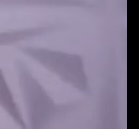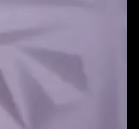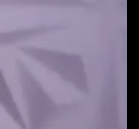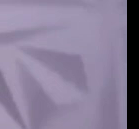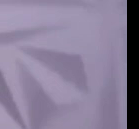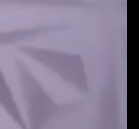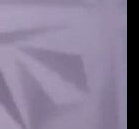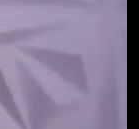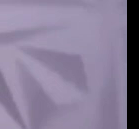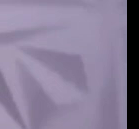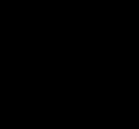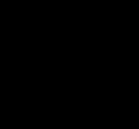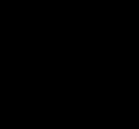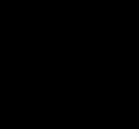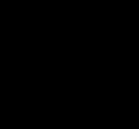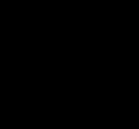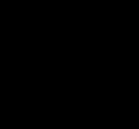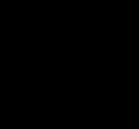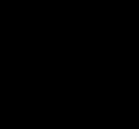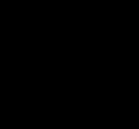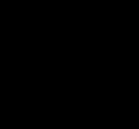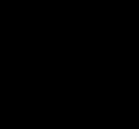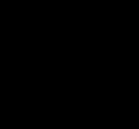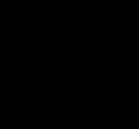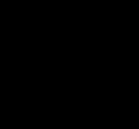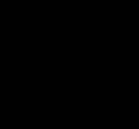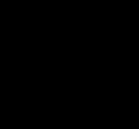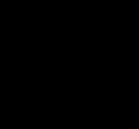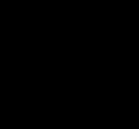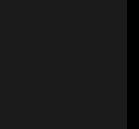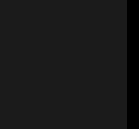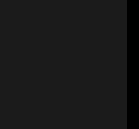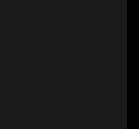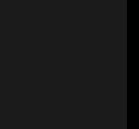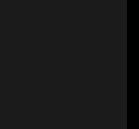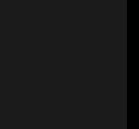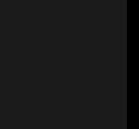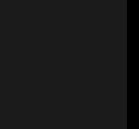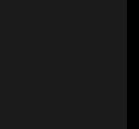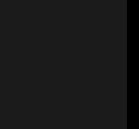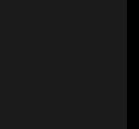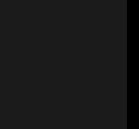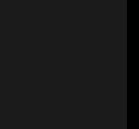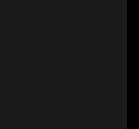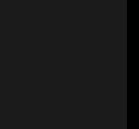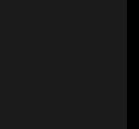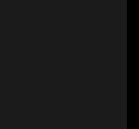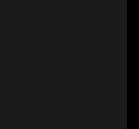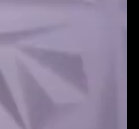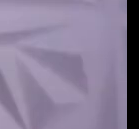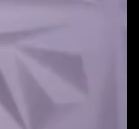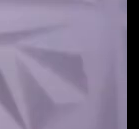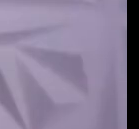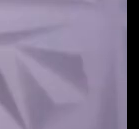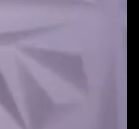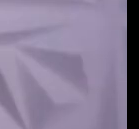Sí, ya habíamos visto. Sí, ya lo habíamos visto. Reforzamos conocimientos. Es